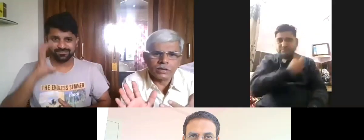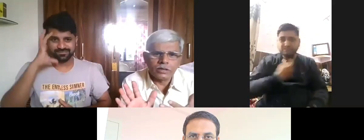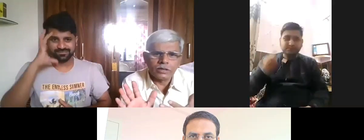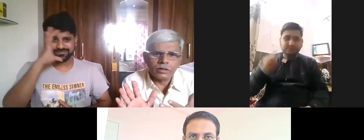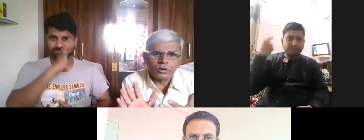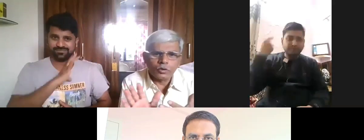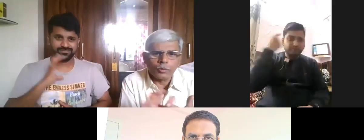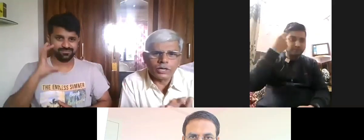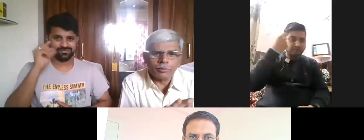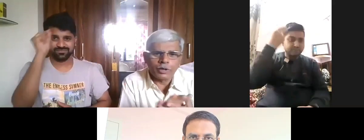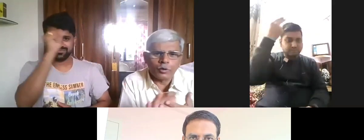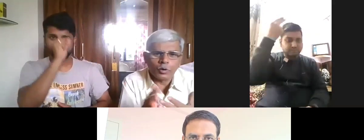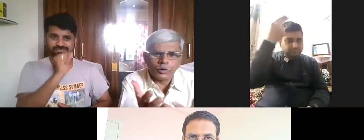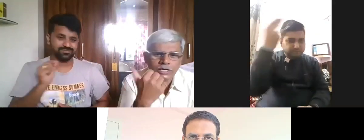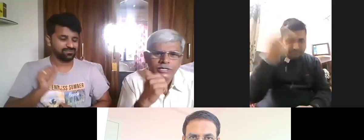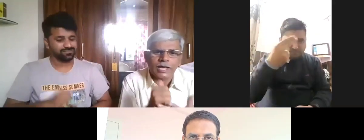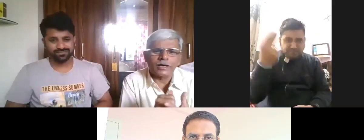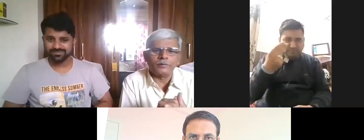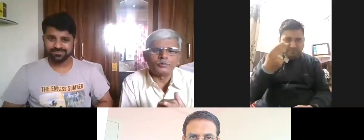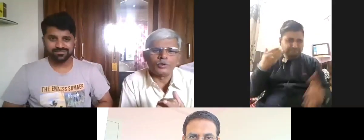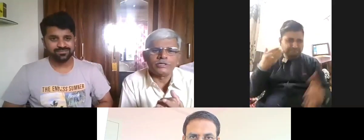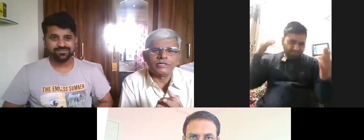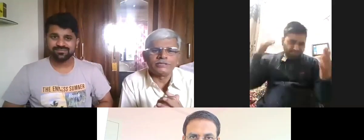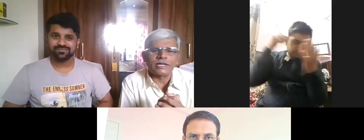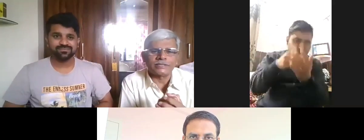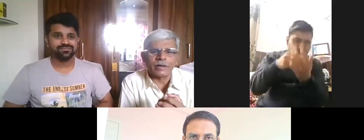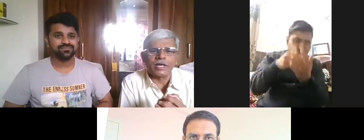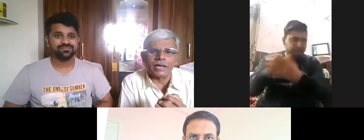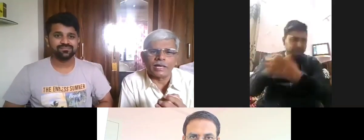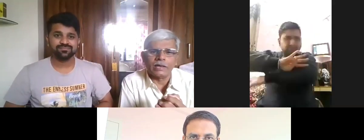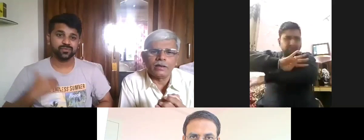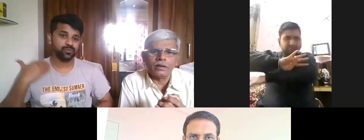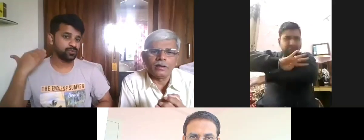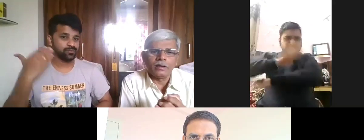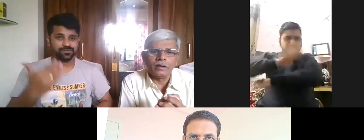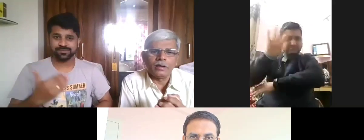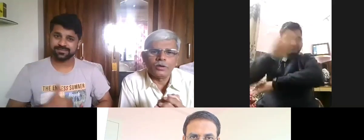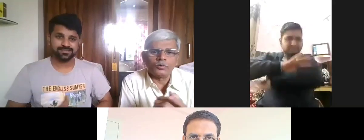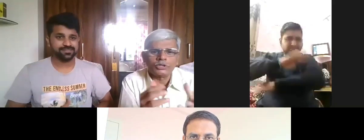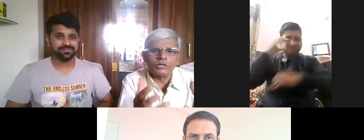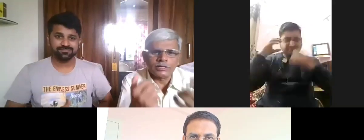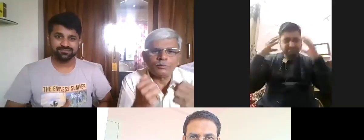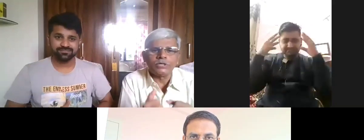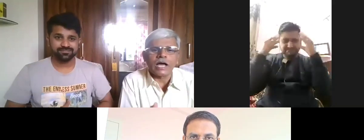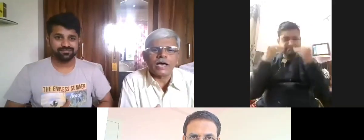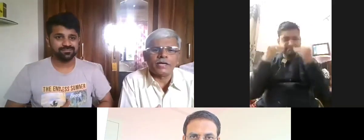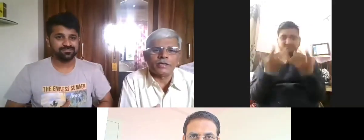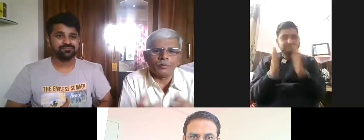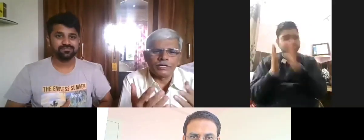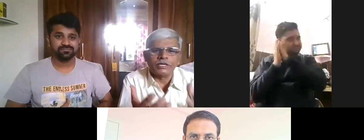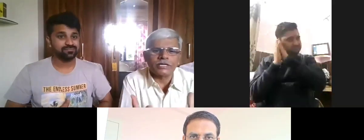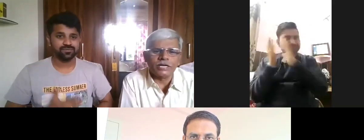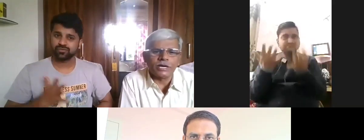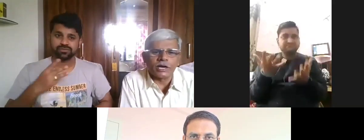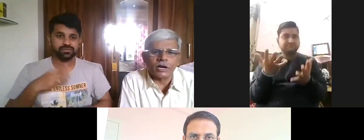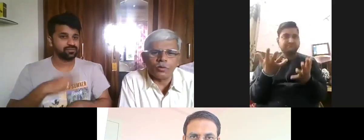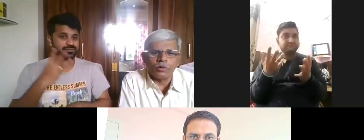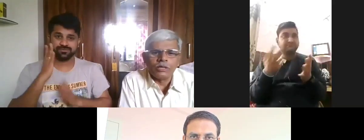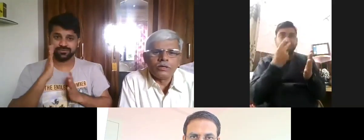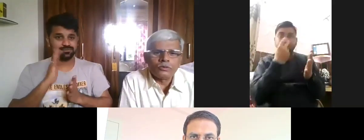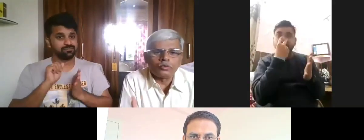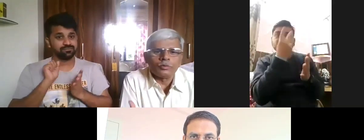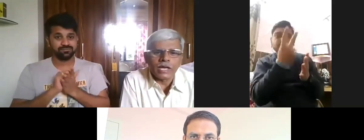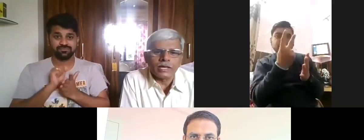नहीं, वो बोल रहे मेरे वो शहीद सोल्जर नजर सामने आ रहे, उसकी नजर मुझे खा रहे कि मैं देश के लिए लड़